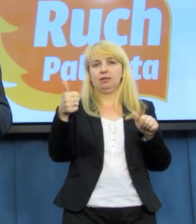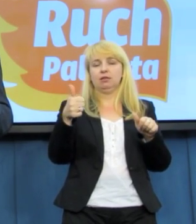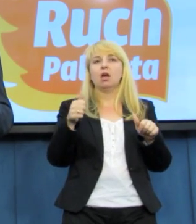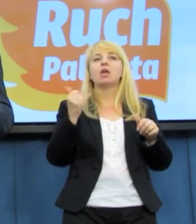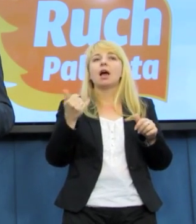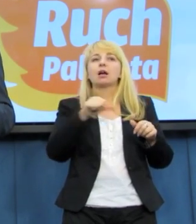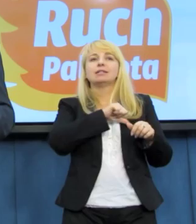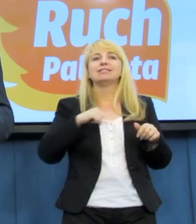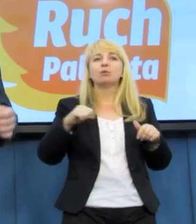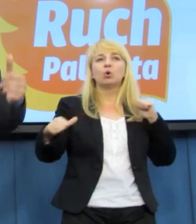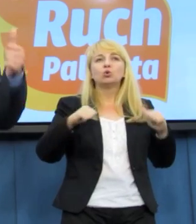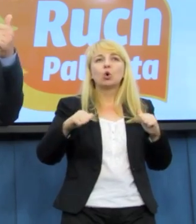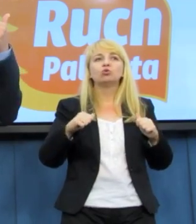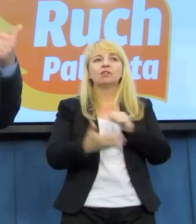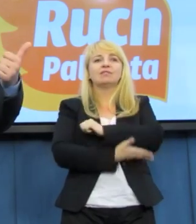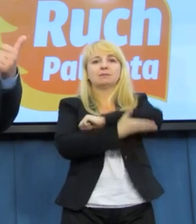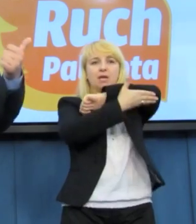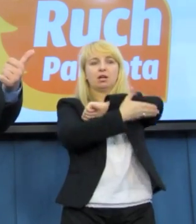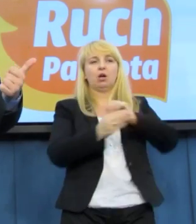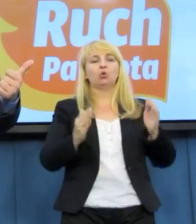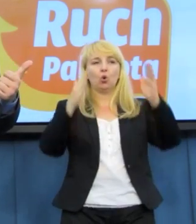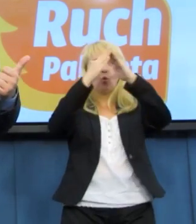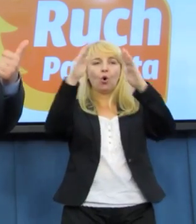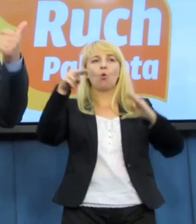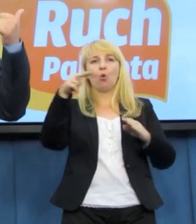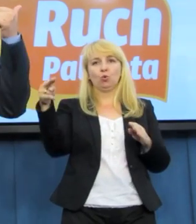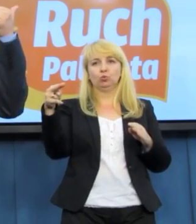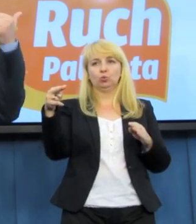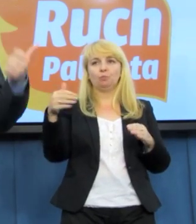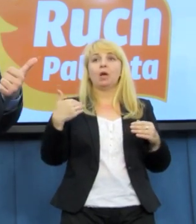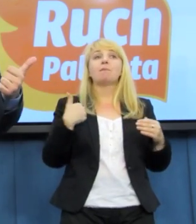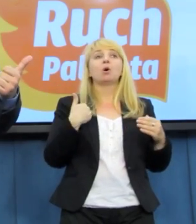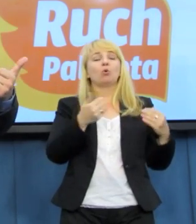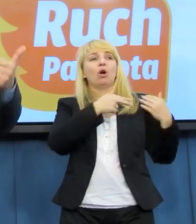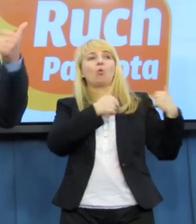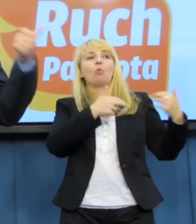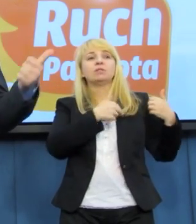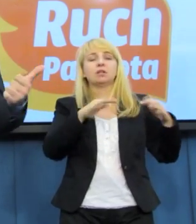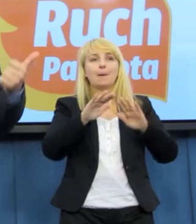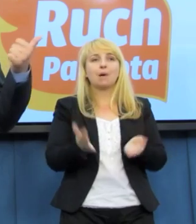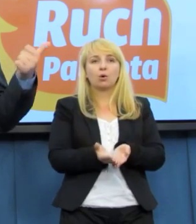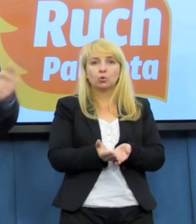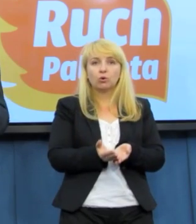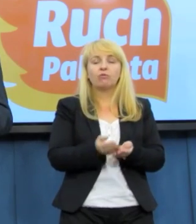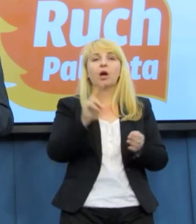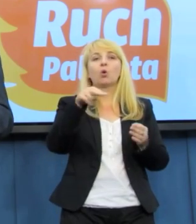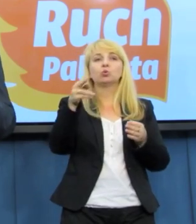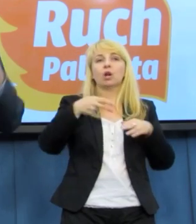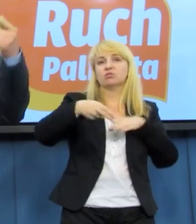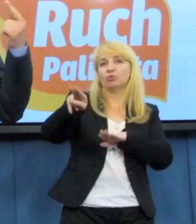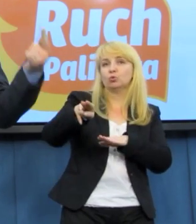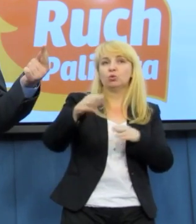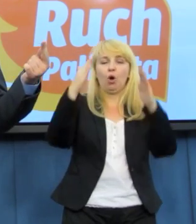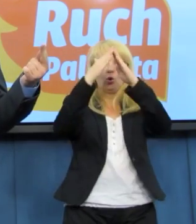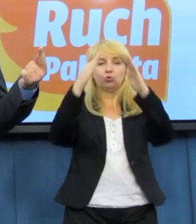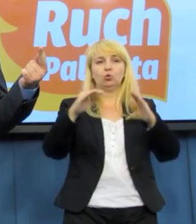województwach wspierają Kościół, czyli mieliśmy komisję majątkową, która zwróciła Kościołowi więcej niż mu zabrano.